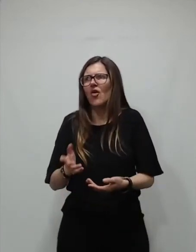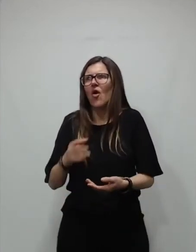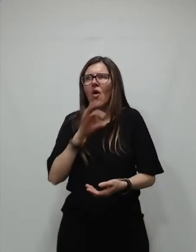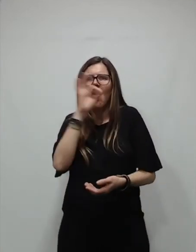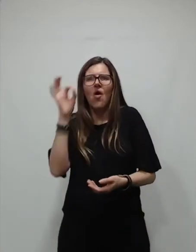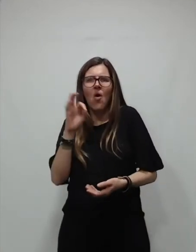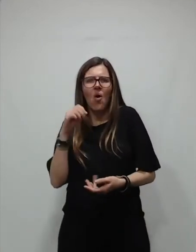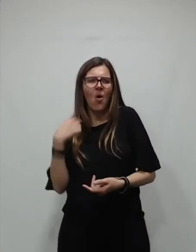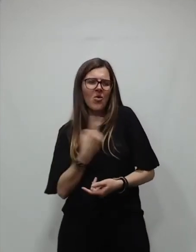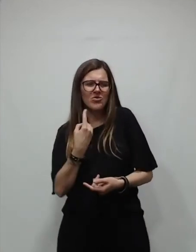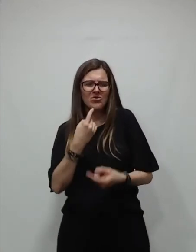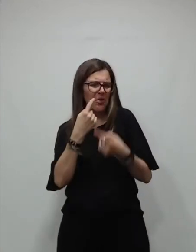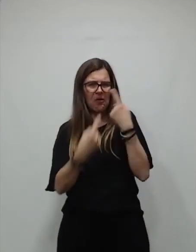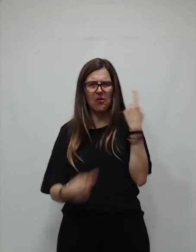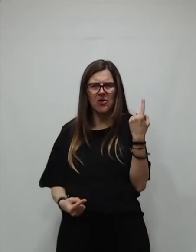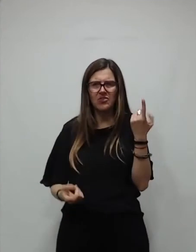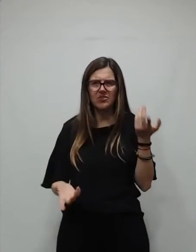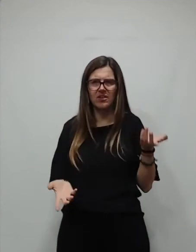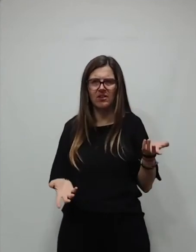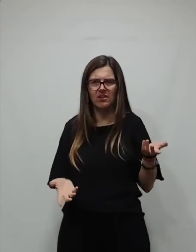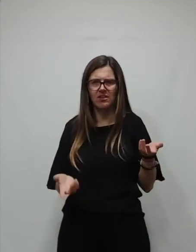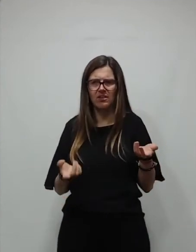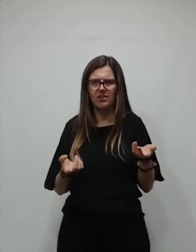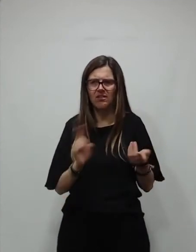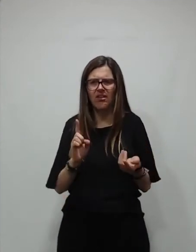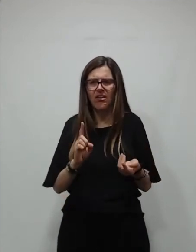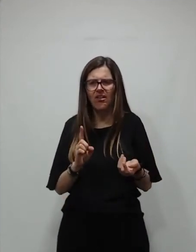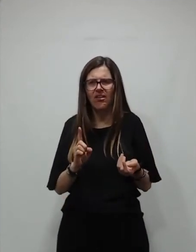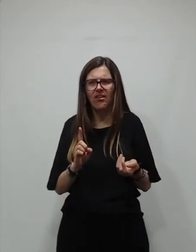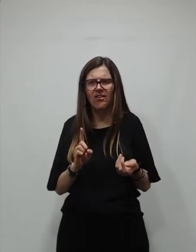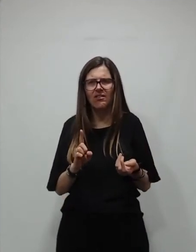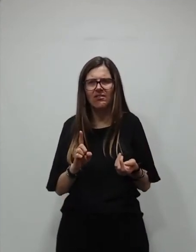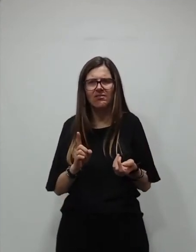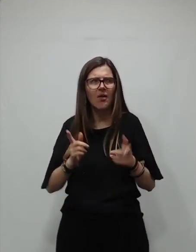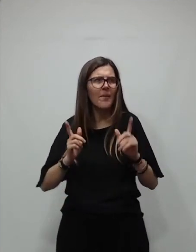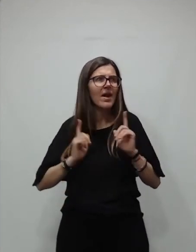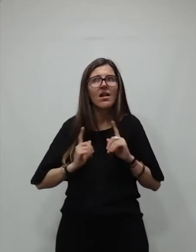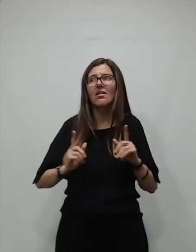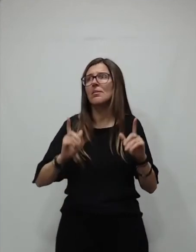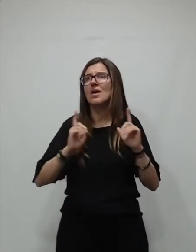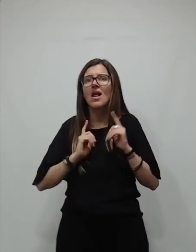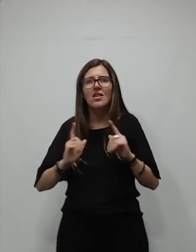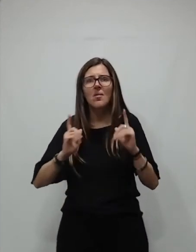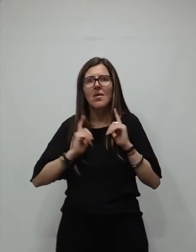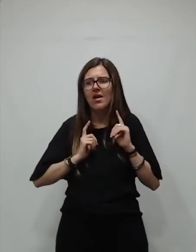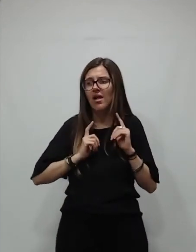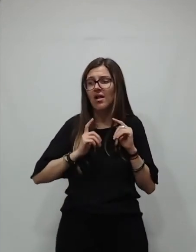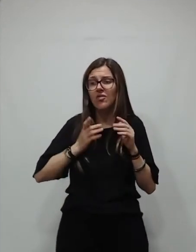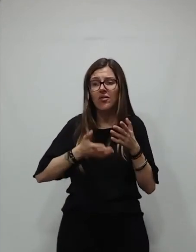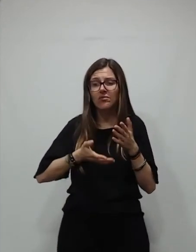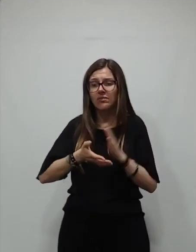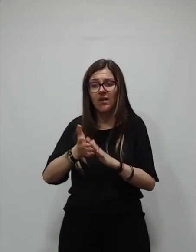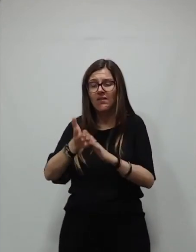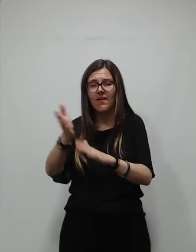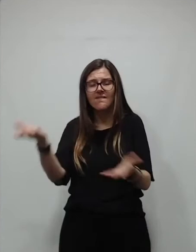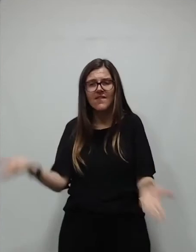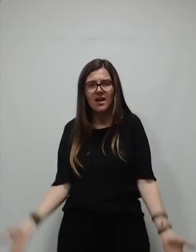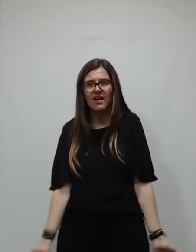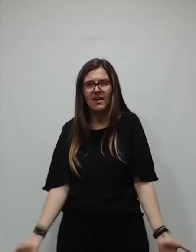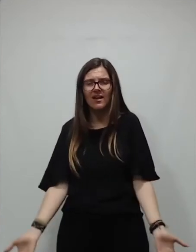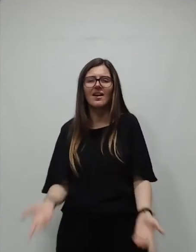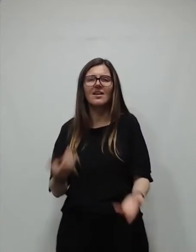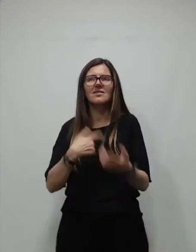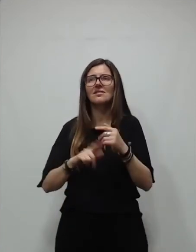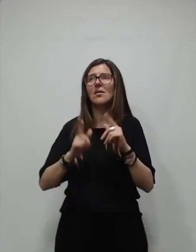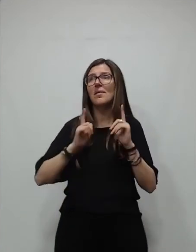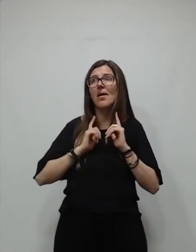cuándo, sociedad? ¿Hasta cuándo esa justicia que está ciega? ¿Hasta cuándo vamos a tener nosotros estos derechos que tanto bregamos?